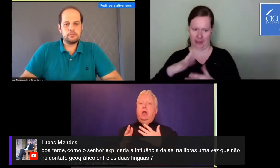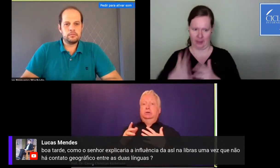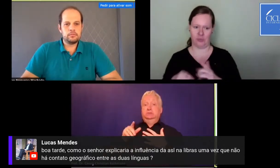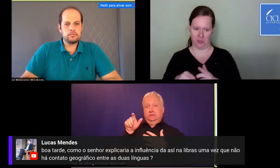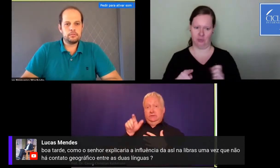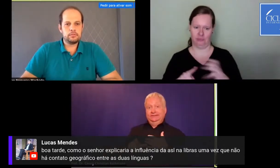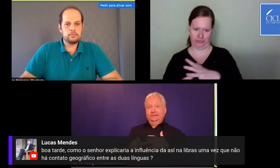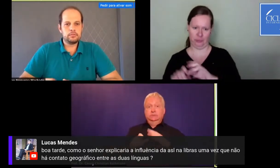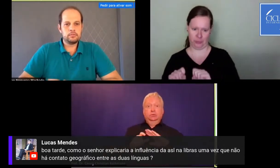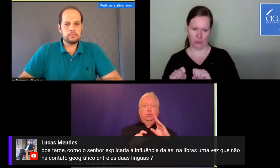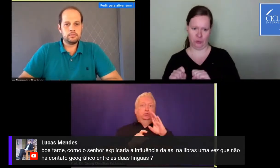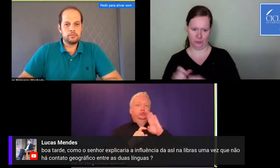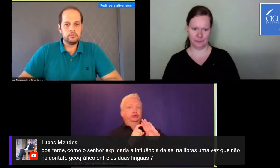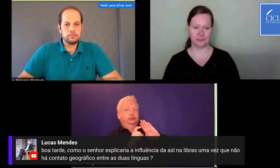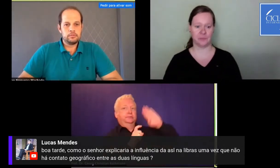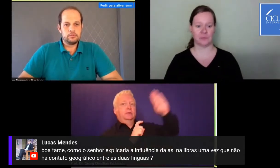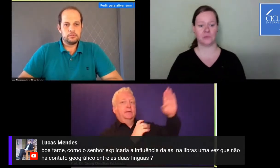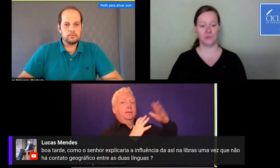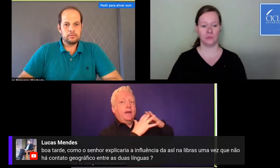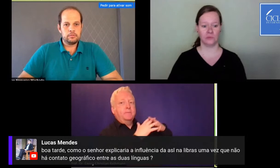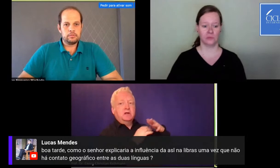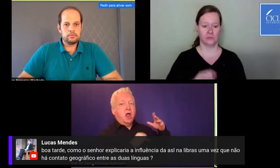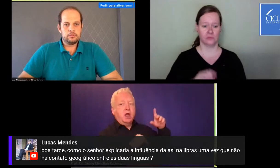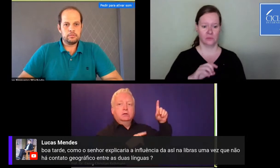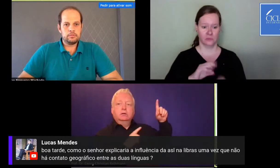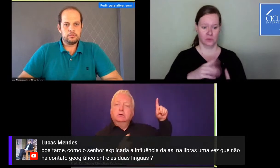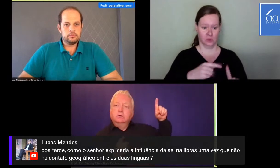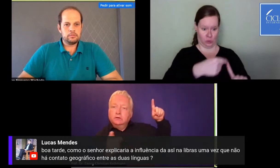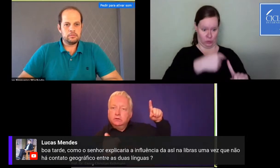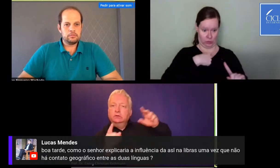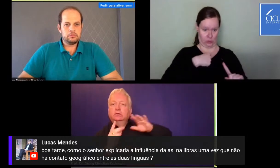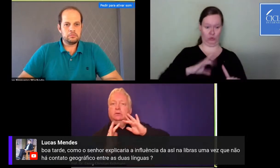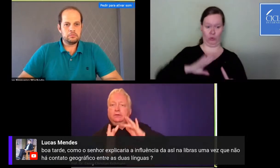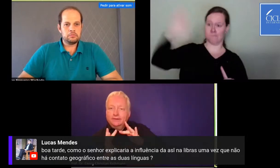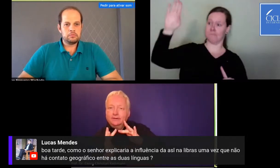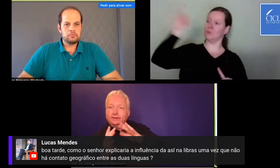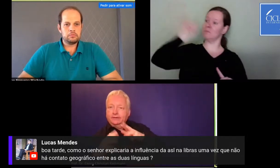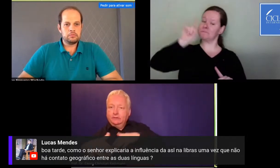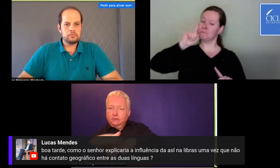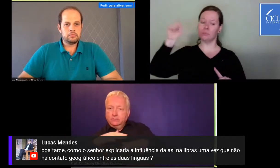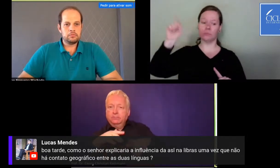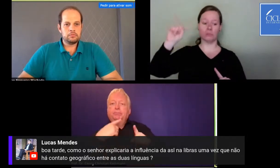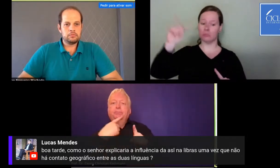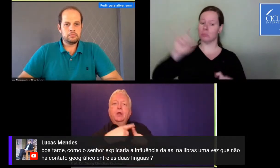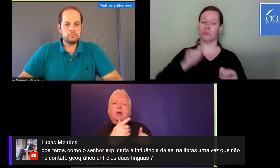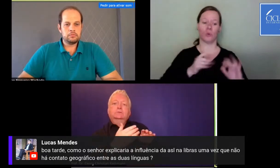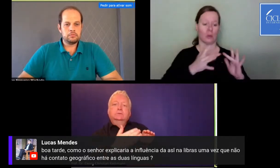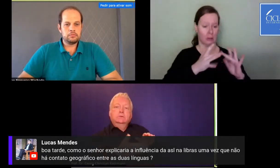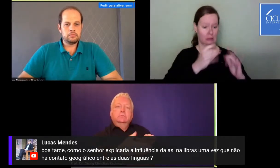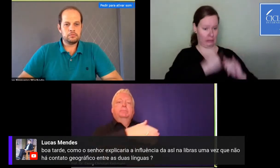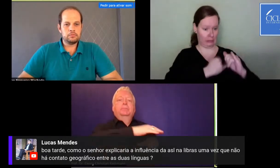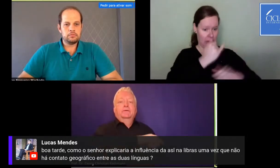naquela função do intérprete surdo também acaba adentrando no sistema da língua de sinais brasileira.